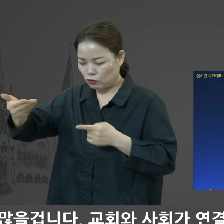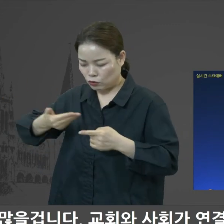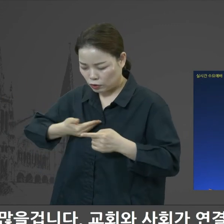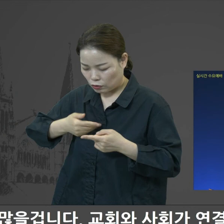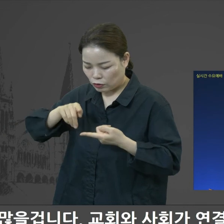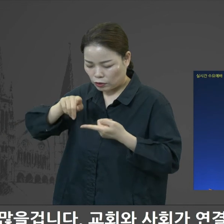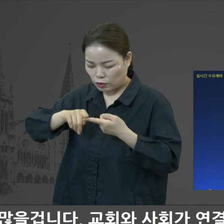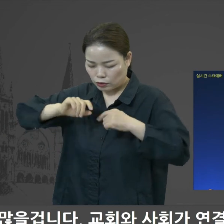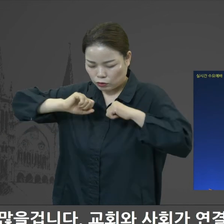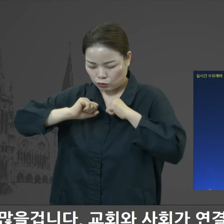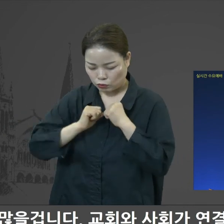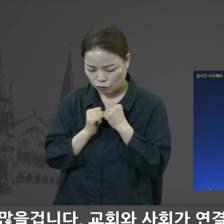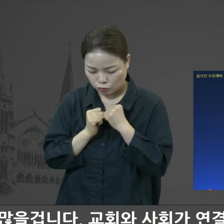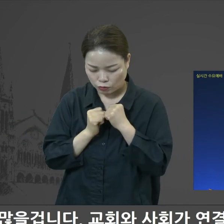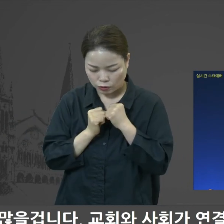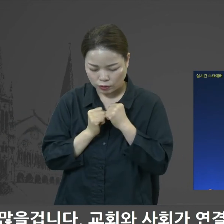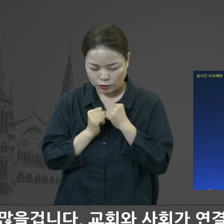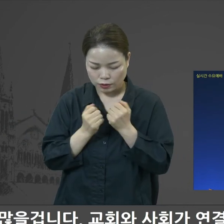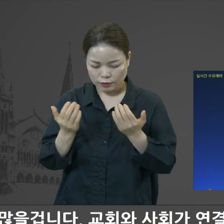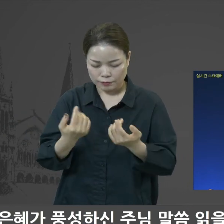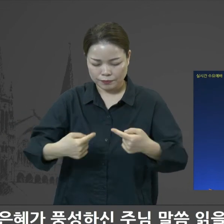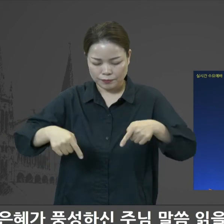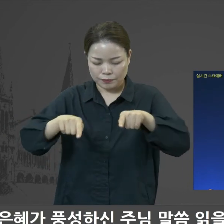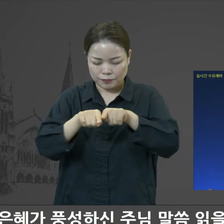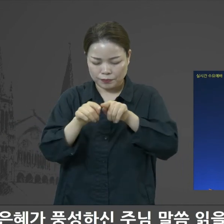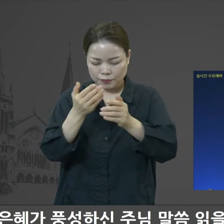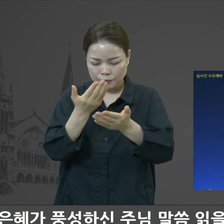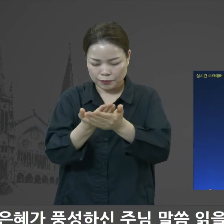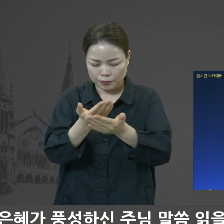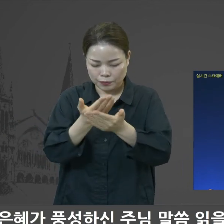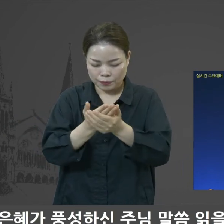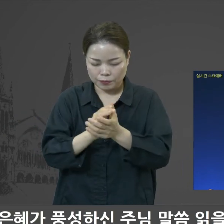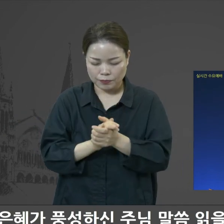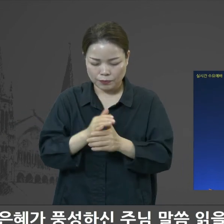앞에 순종할 수 있도록 역사하여